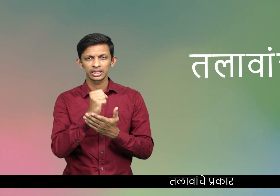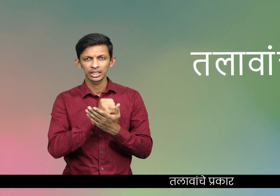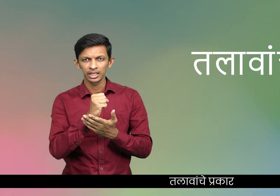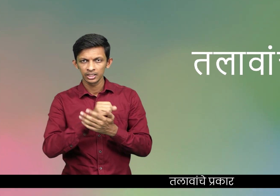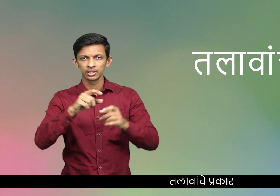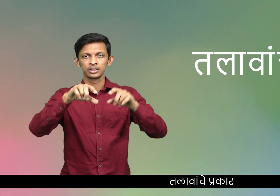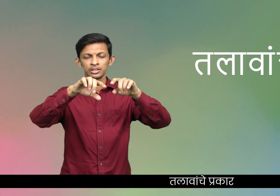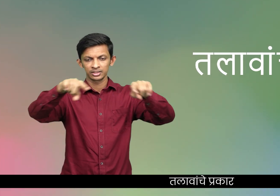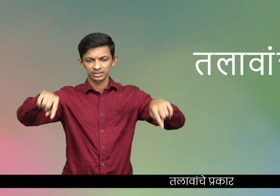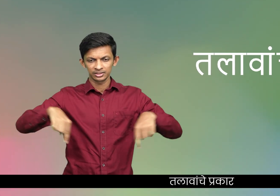तलावांचे प्रकार: